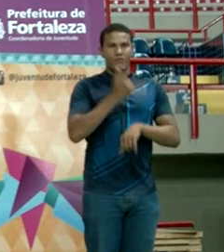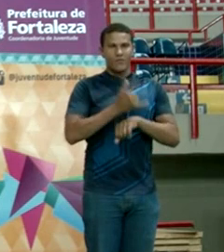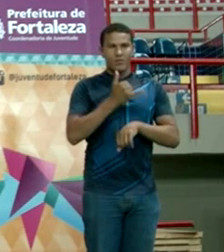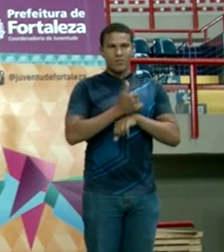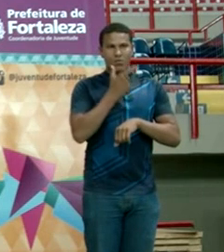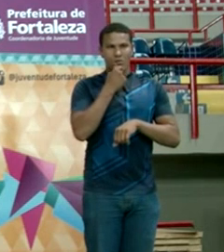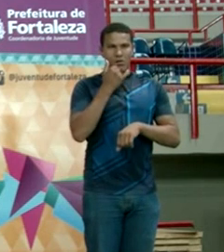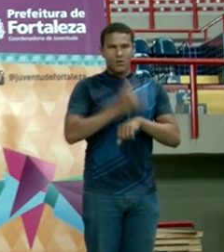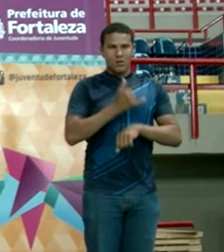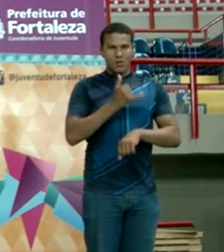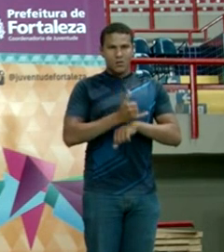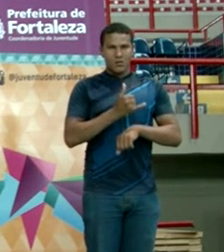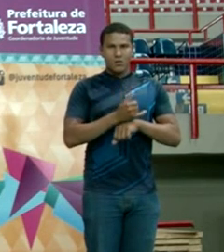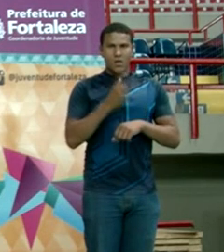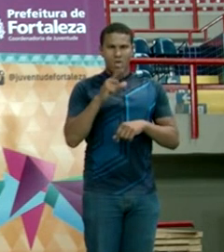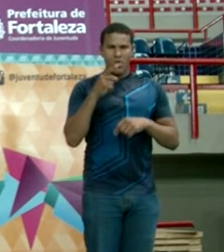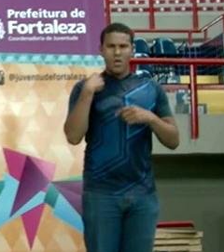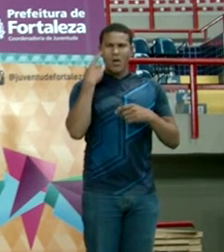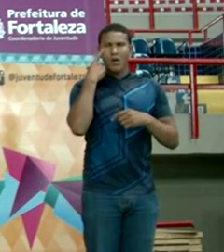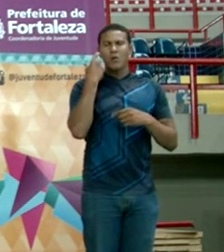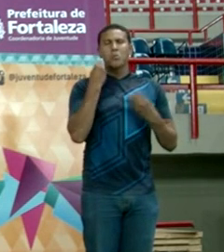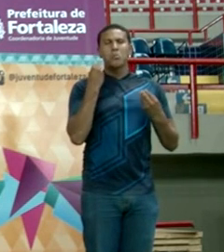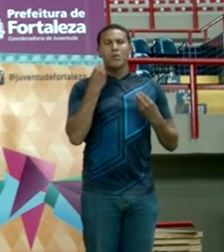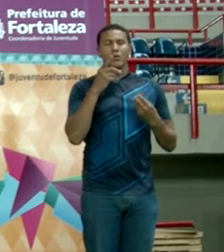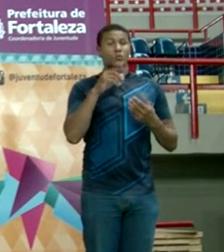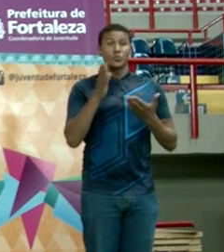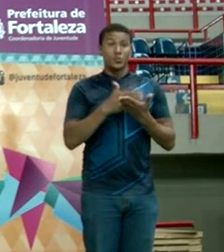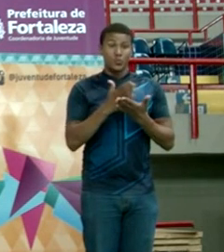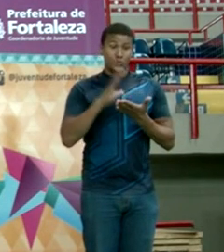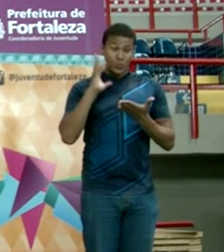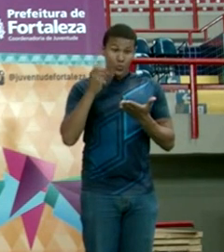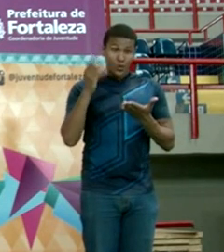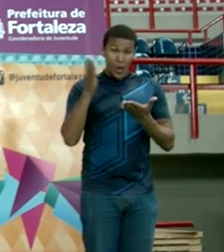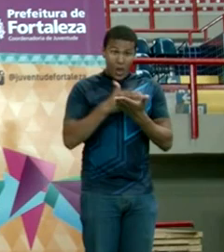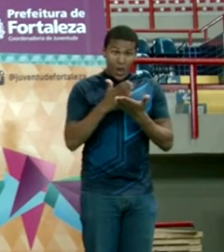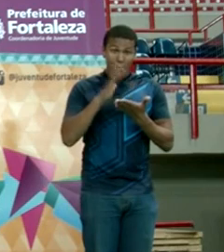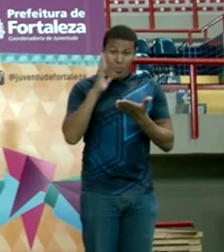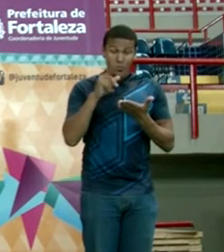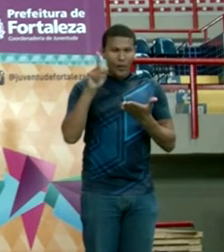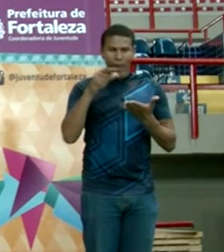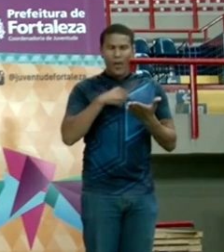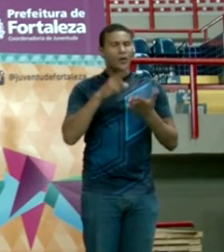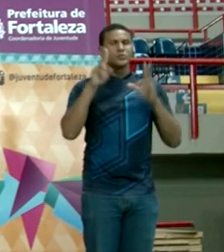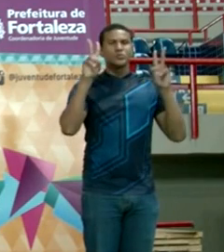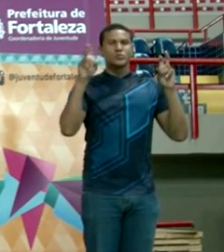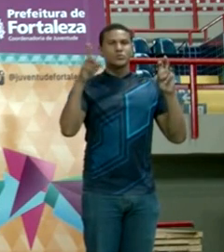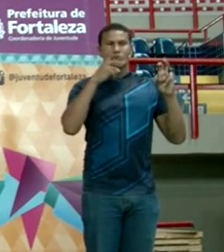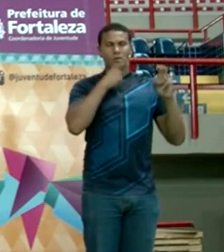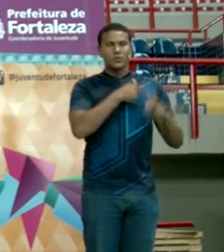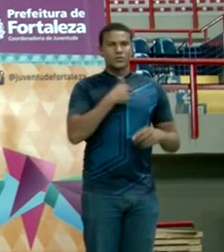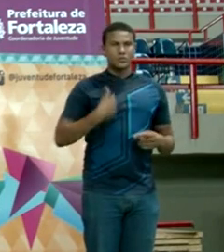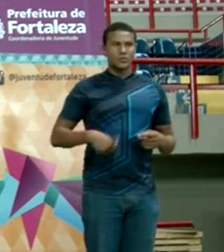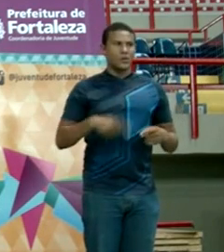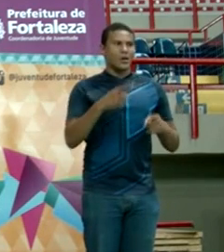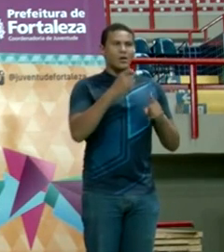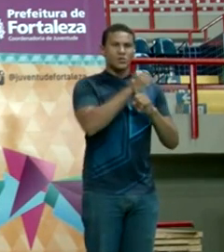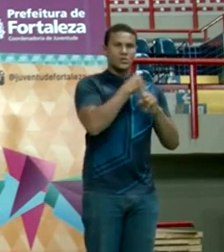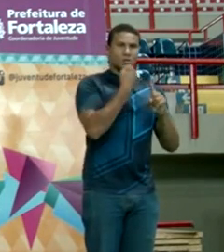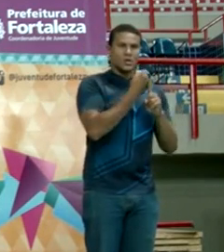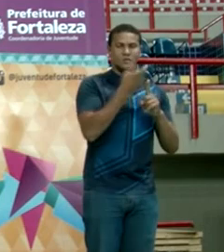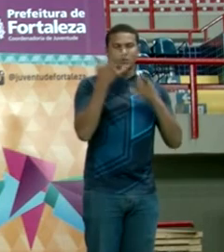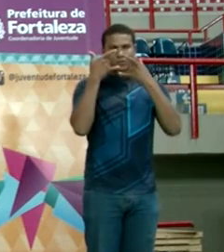relação à China e ao mundo. Jovem, todas as revistas em quadrinhos era para fazer essa referência. Capitalismo